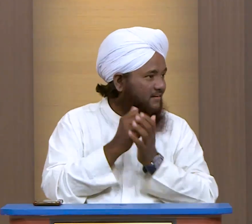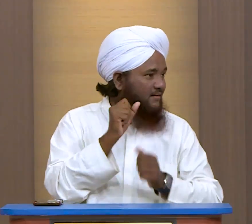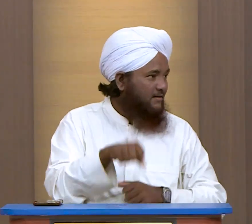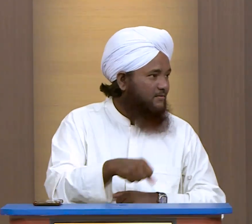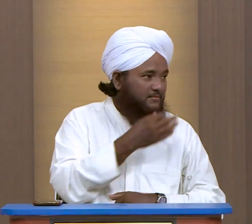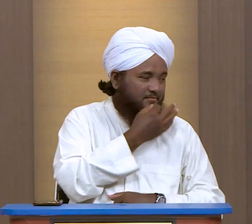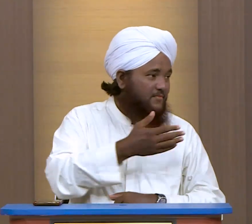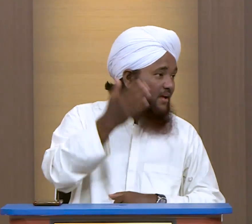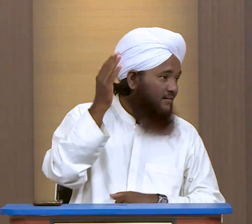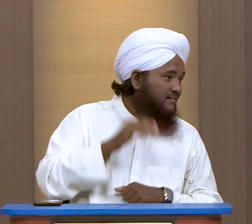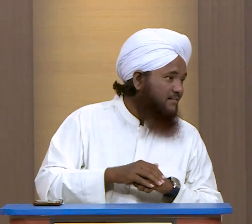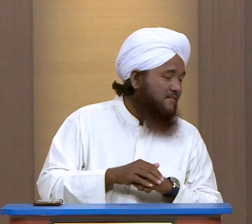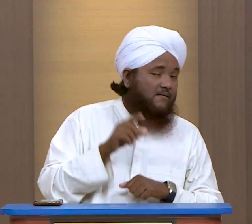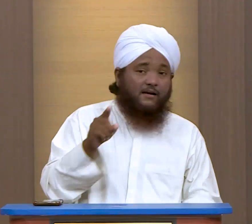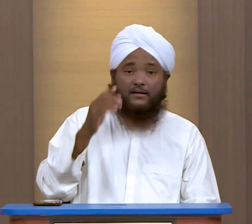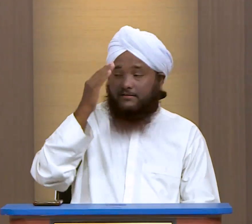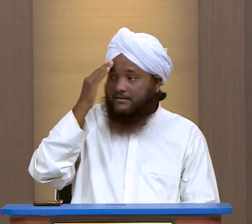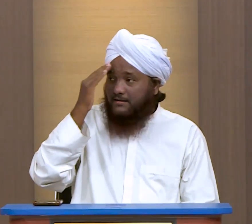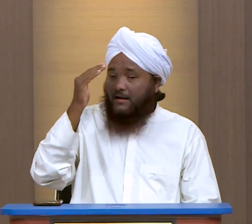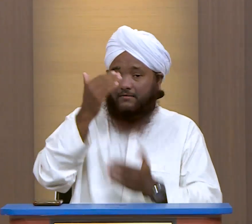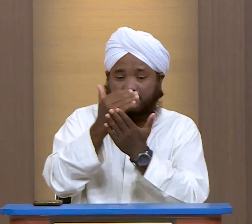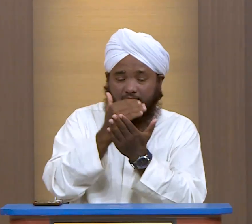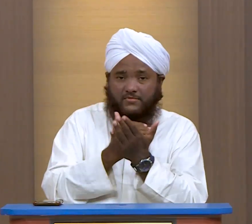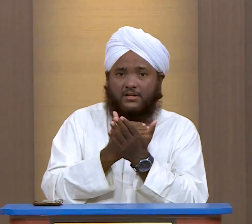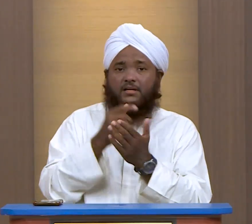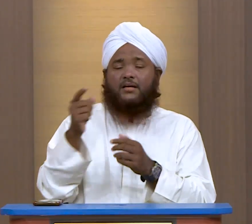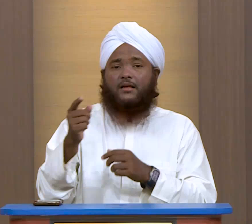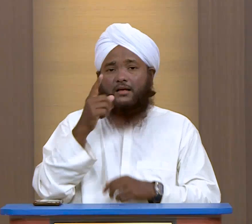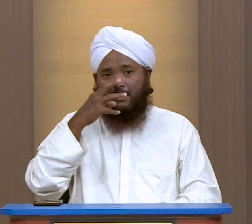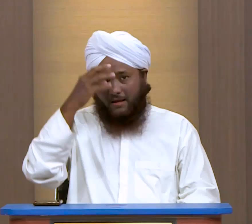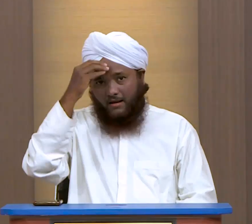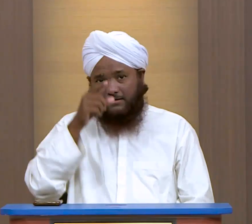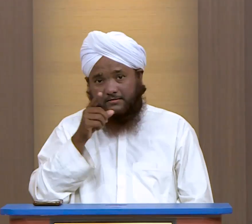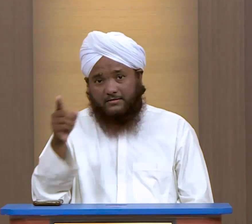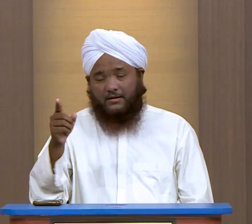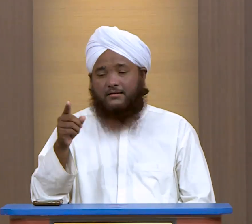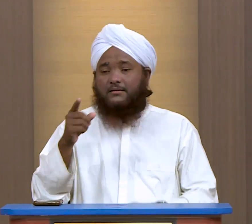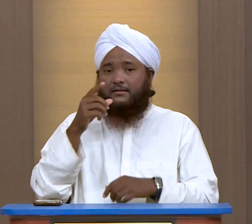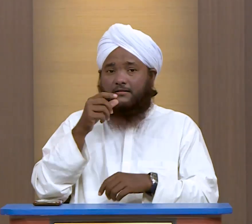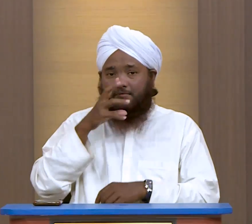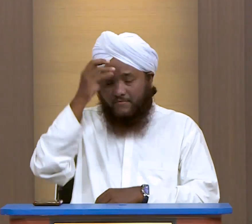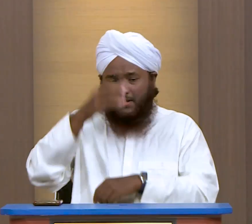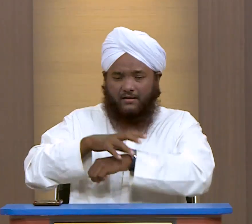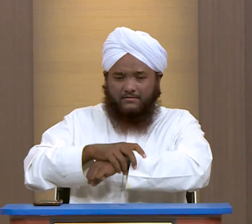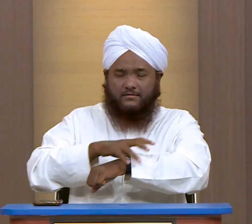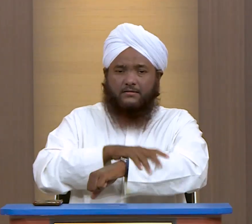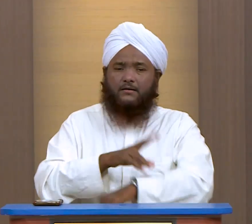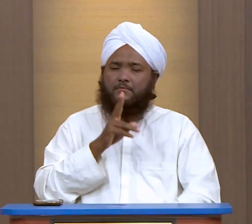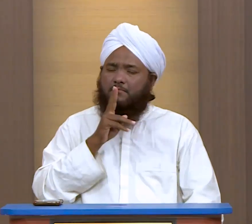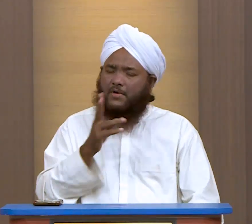ہمیں والدین کے ساتھ حسن سلوک سے پیش آنے اور ان سے انتہائی نرم لہجے میں گفتگو کرنے